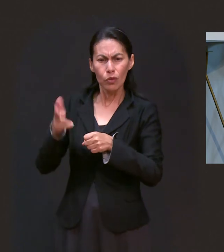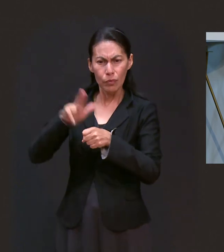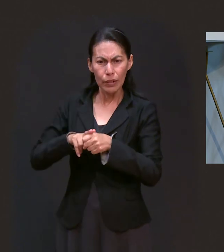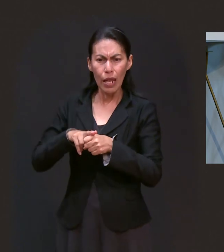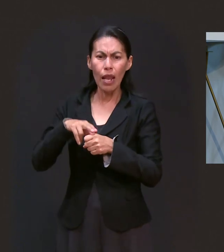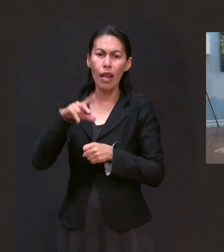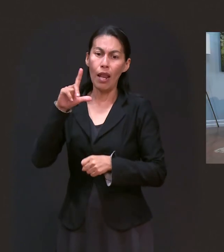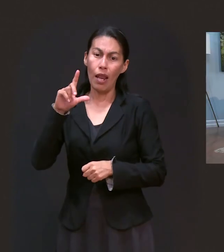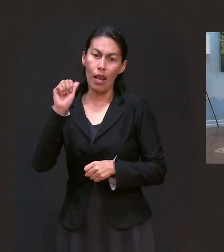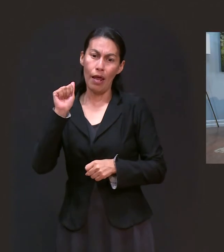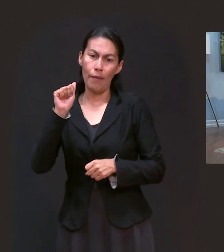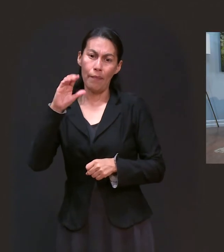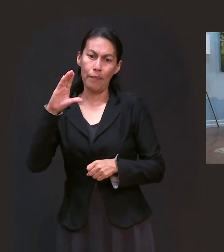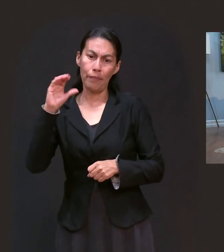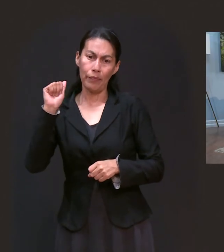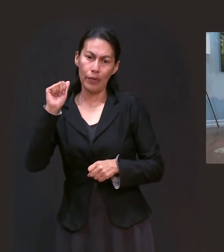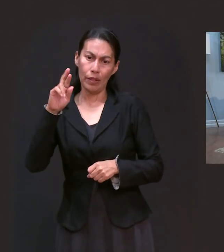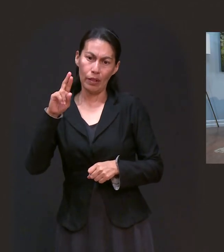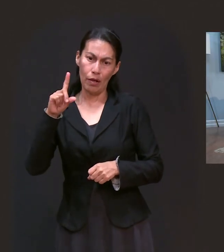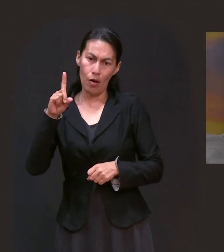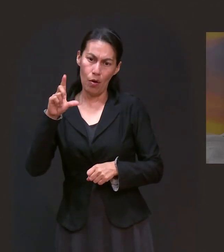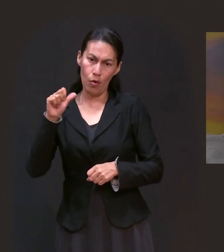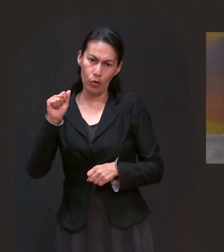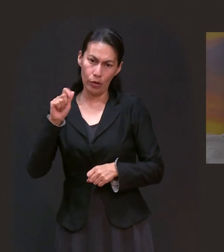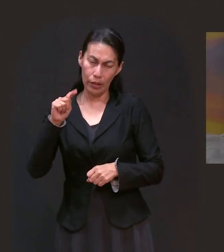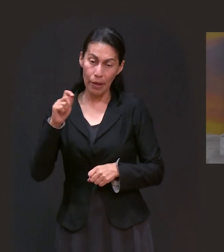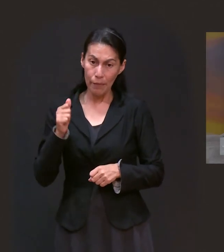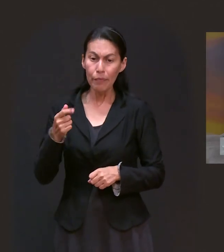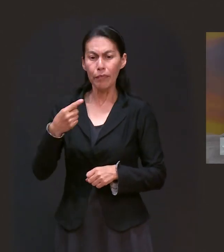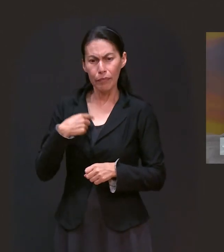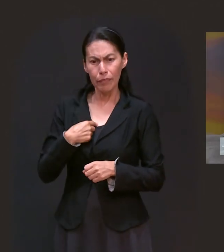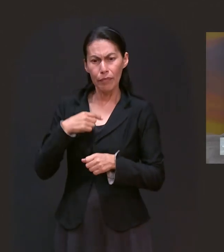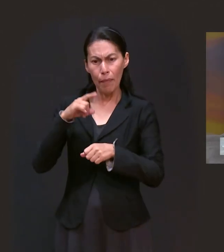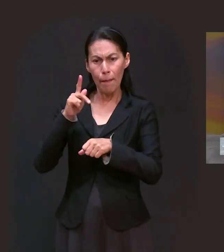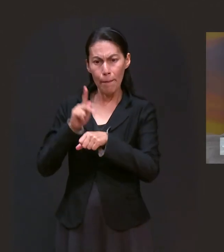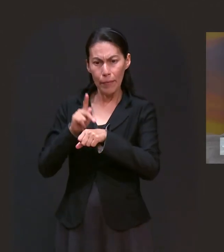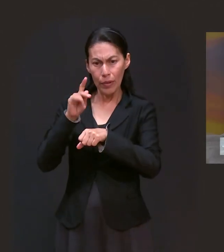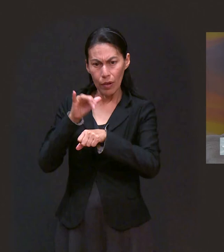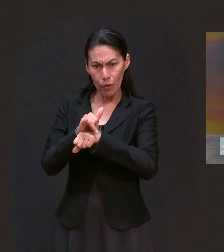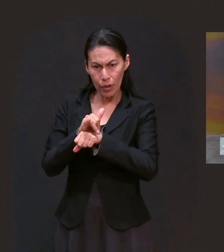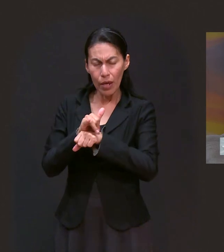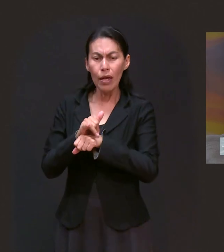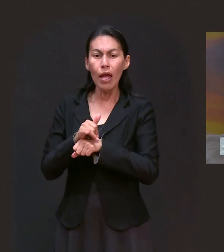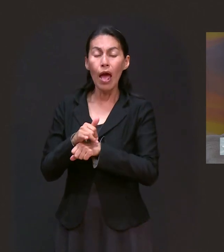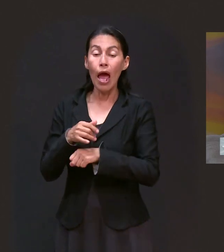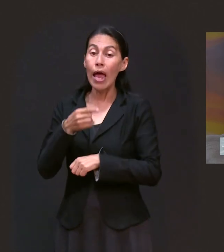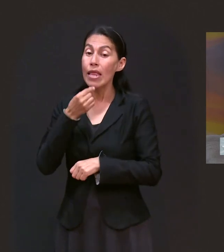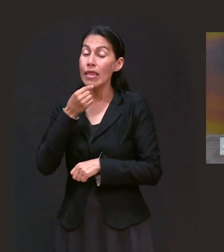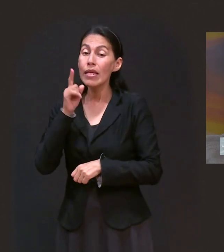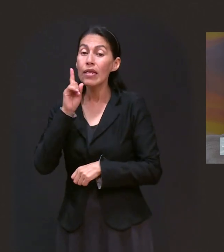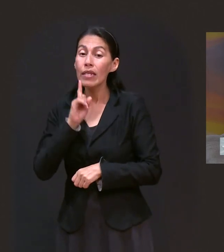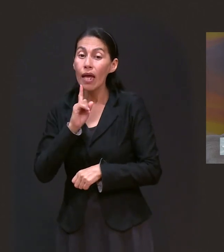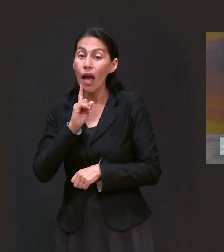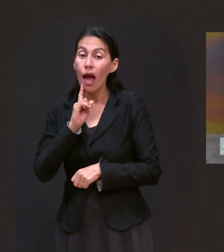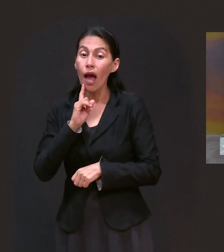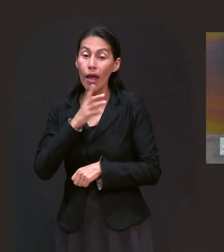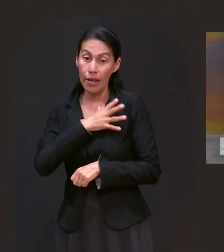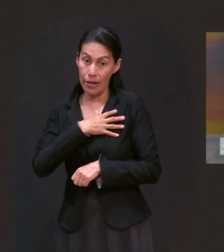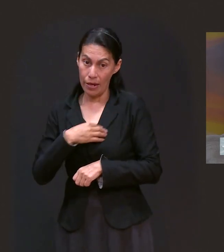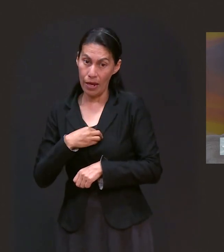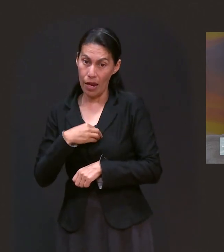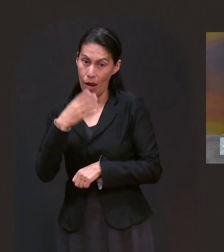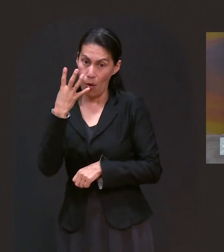visión y son somos de paraguay este tenemos una niña de 4